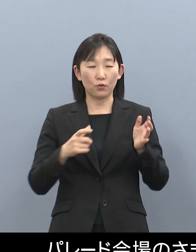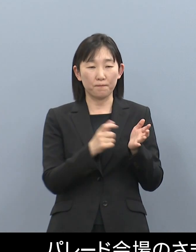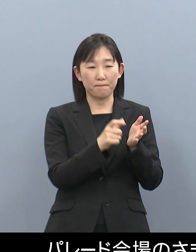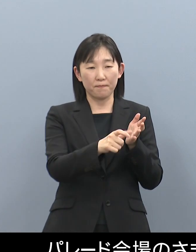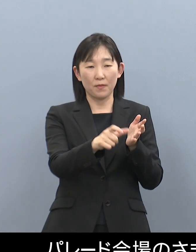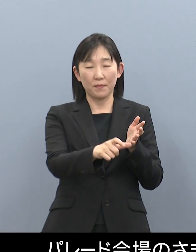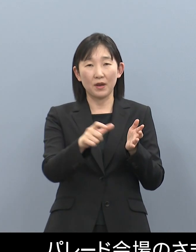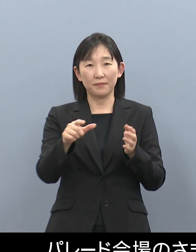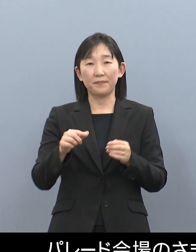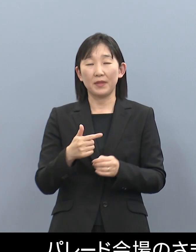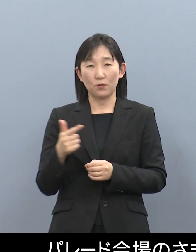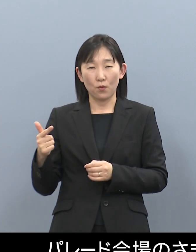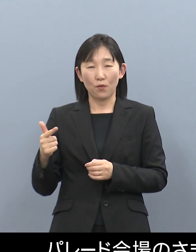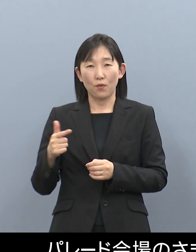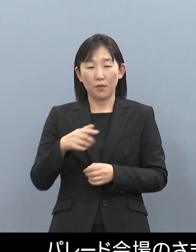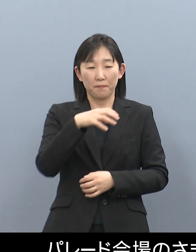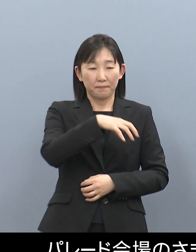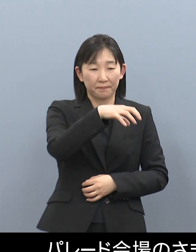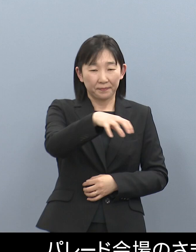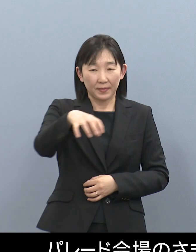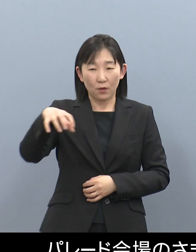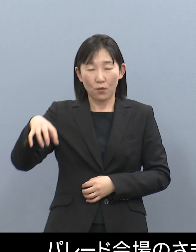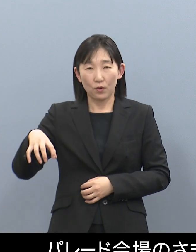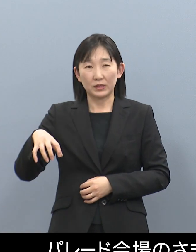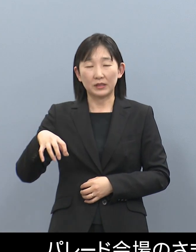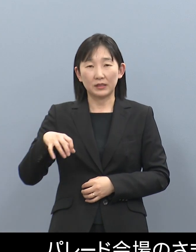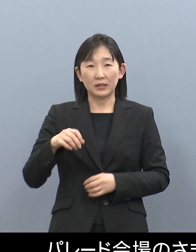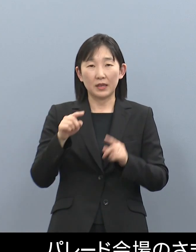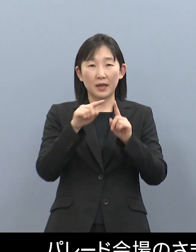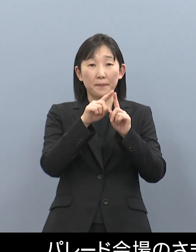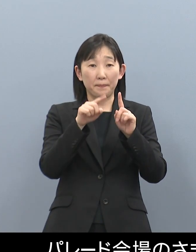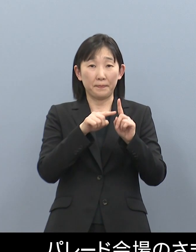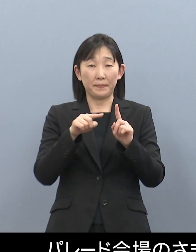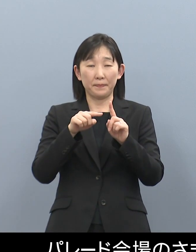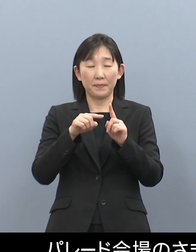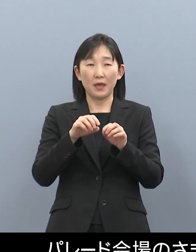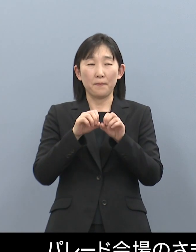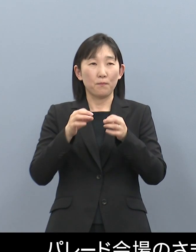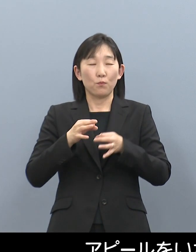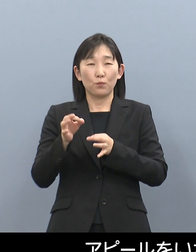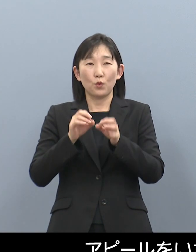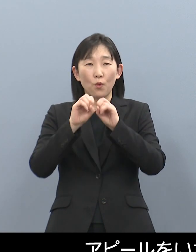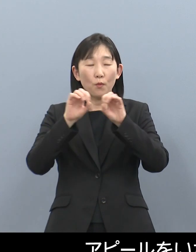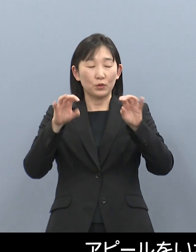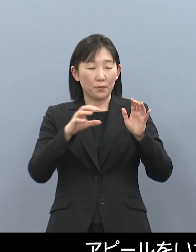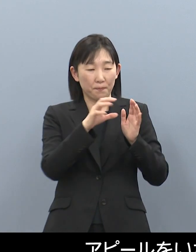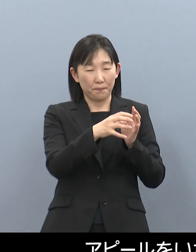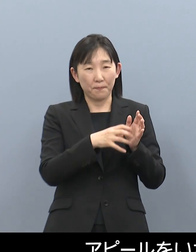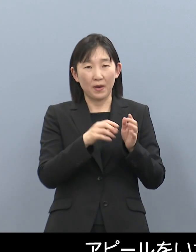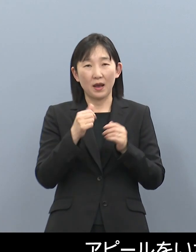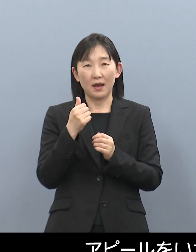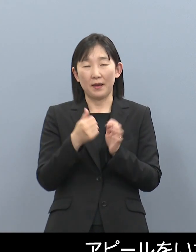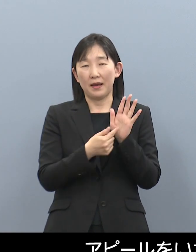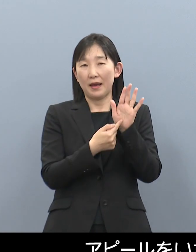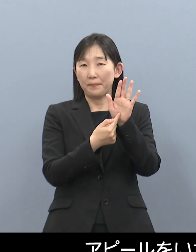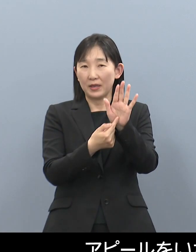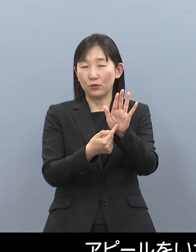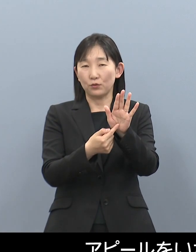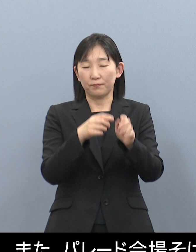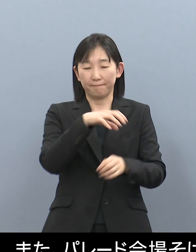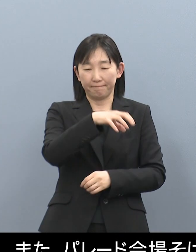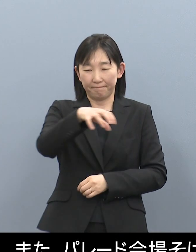レード会場のさまざまな場面で本市のプロモーションを目にする機会を設けましてアピールをいたしたところでもございます